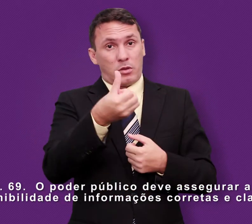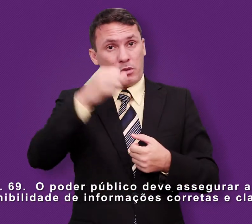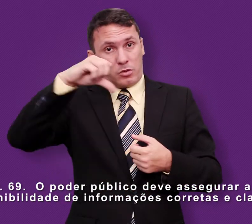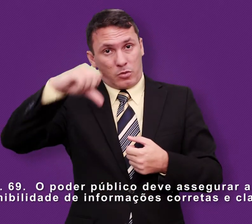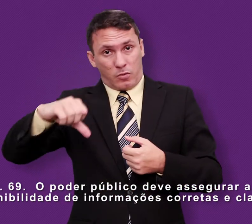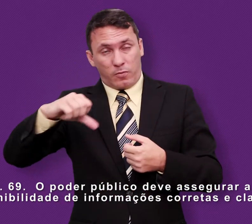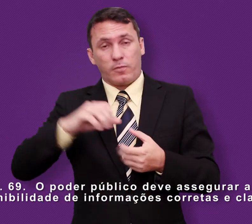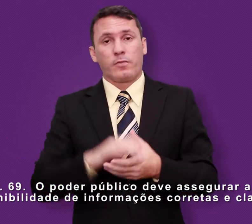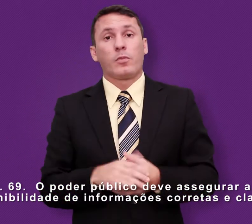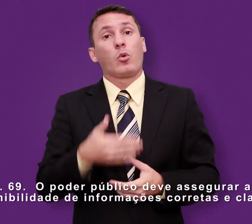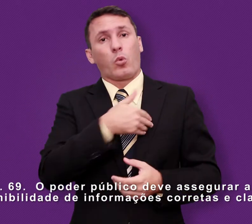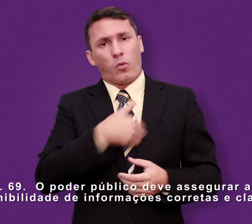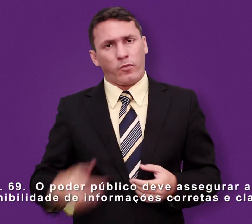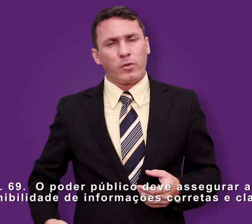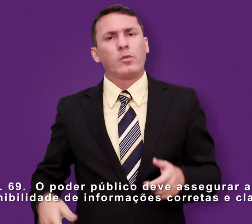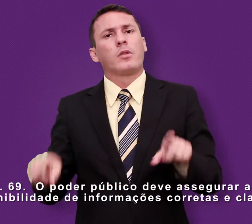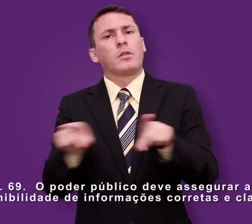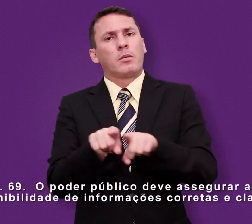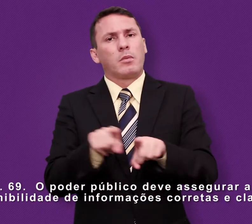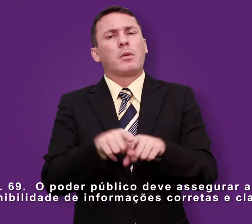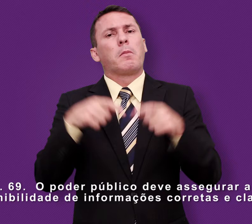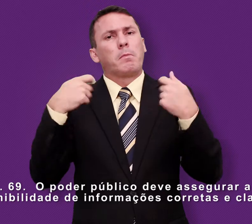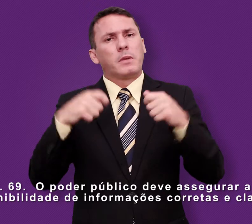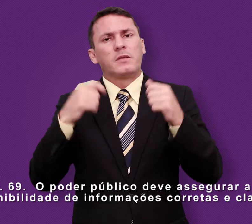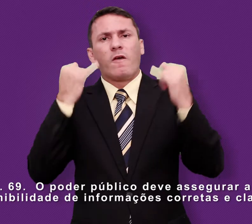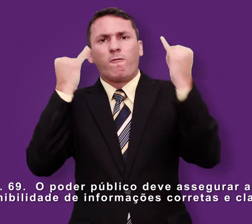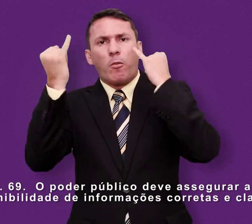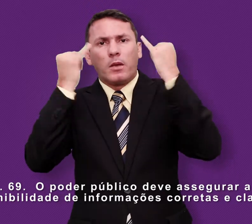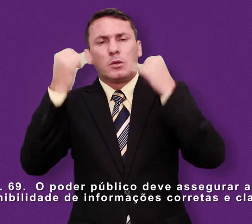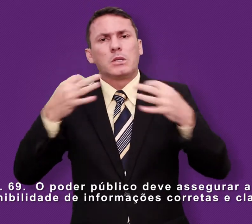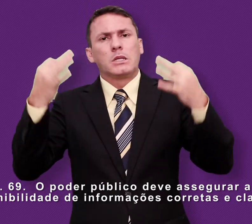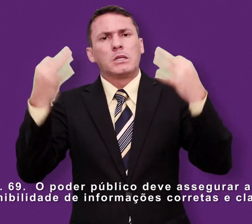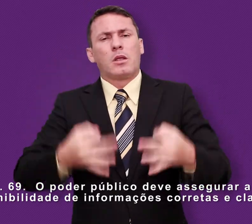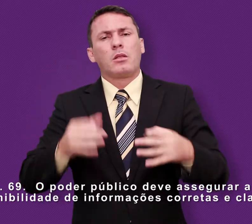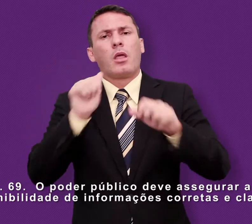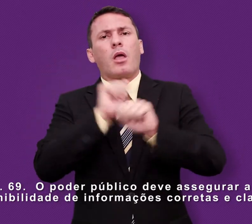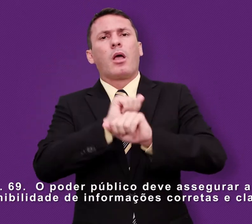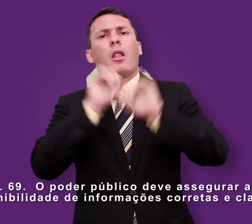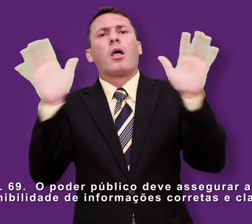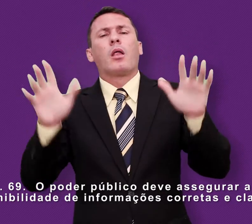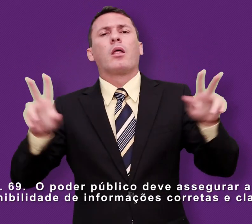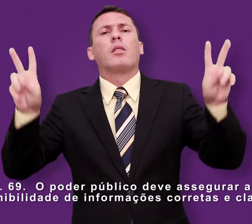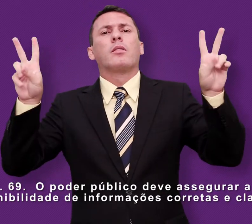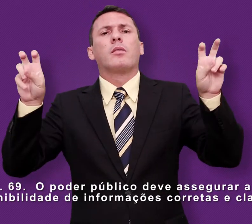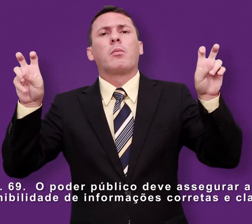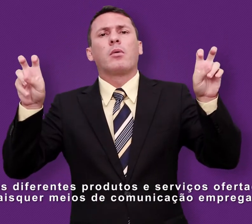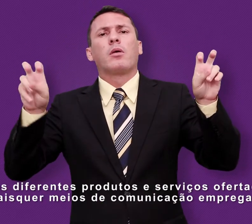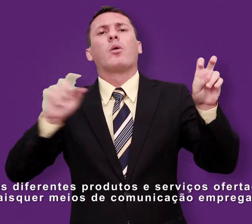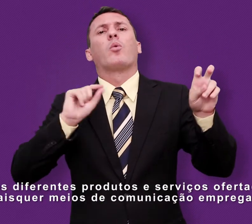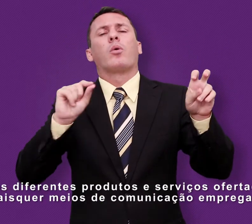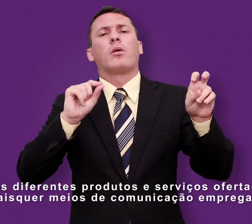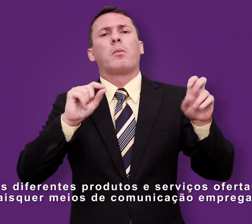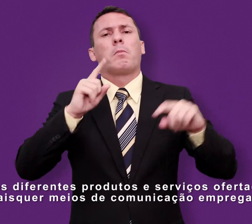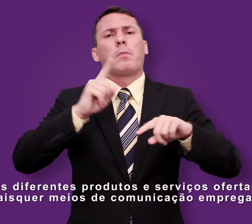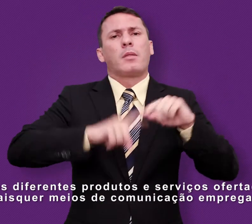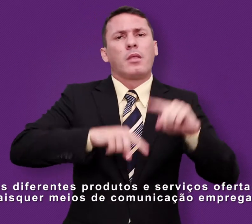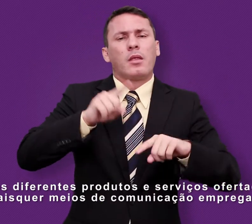O poder público deve assegurar a disponibilidade de informações corretas e claras sobre os diferentes